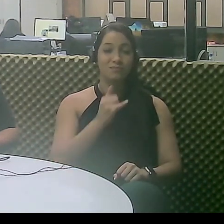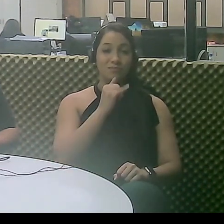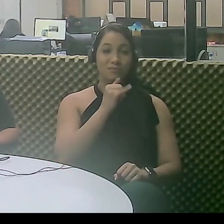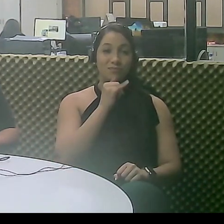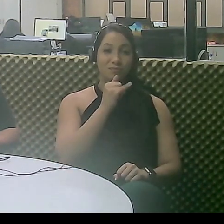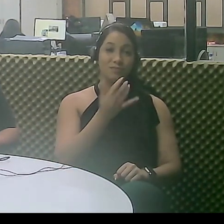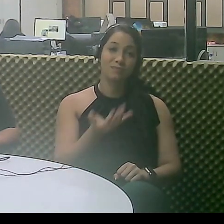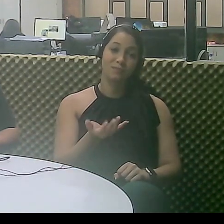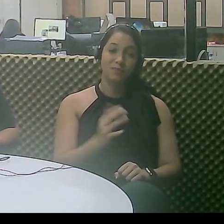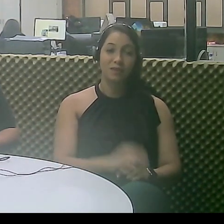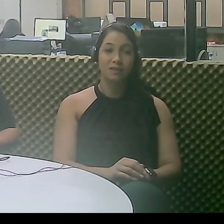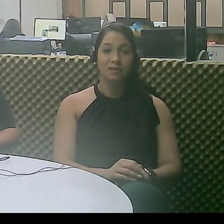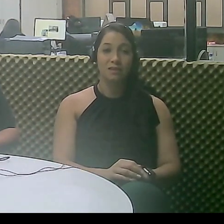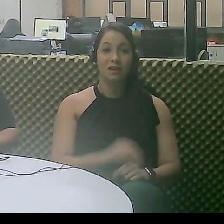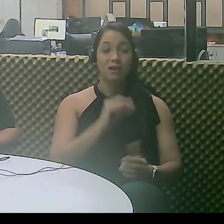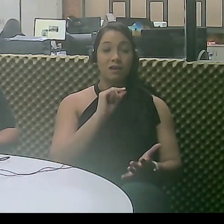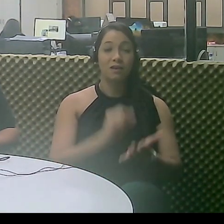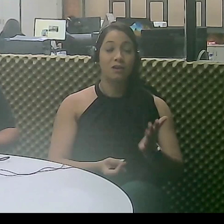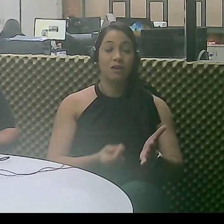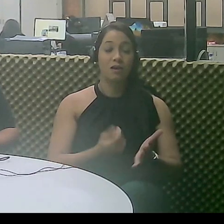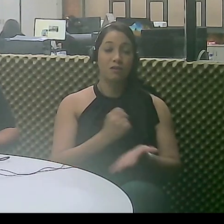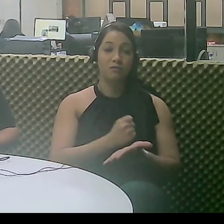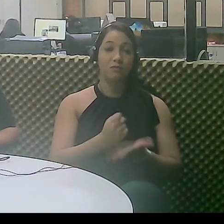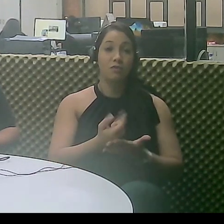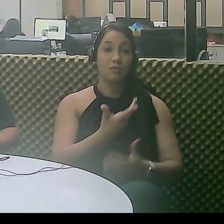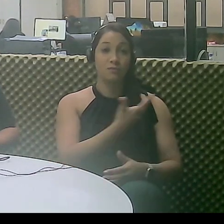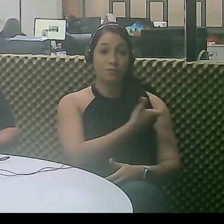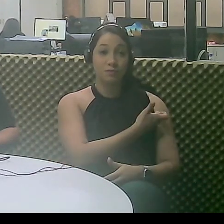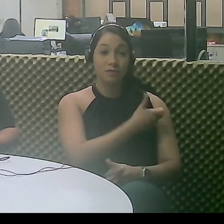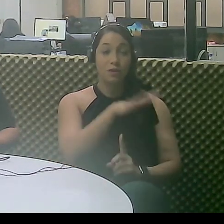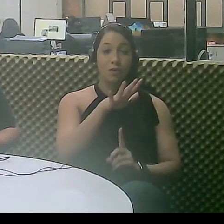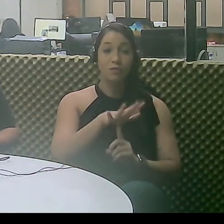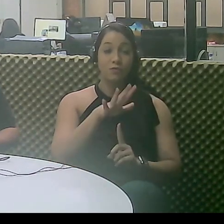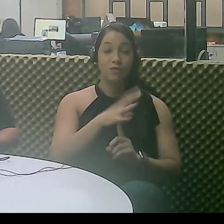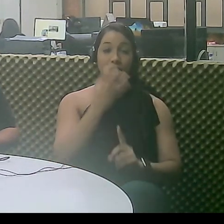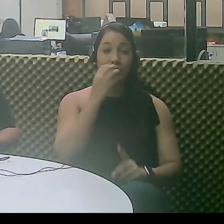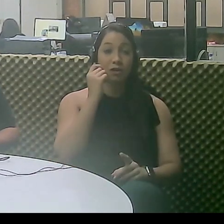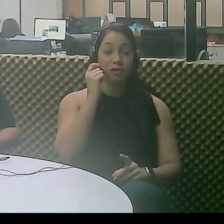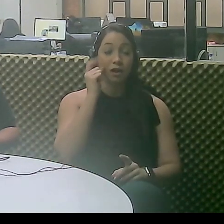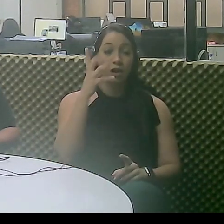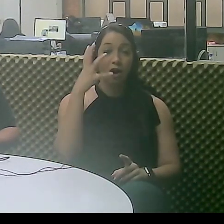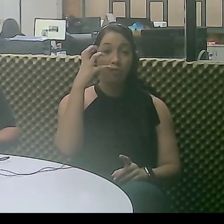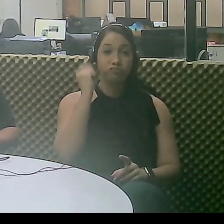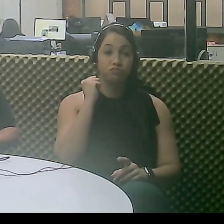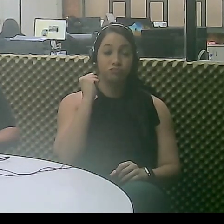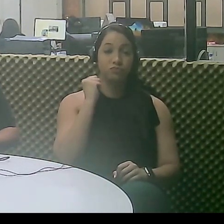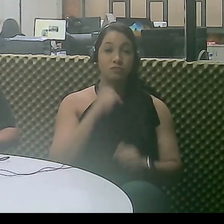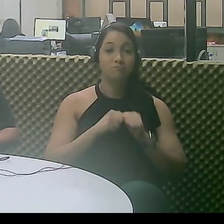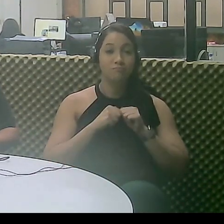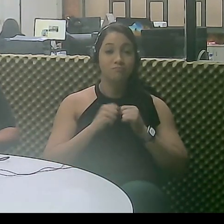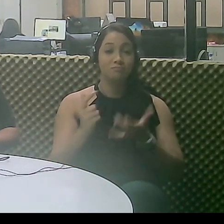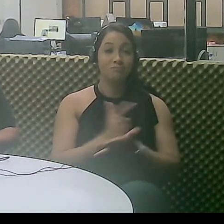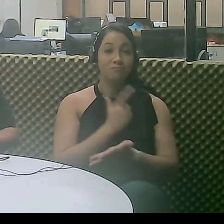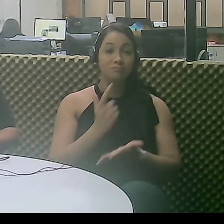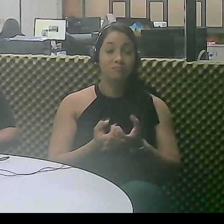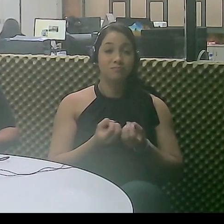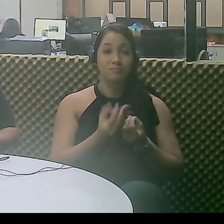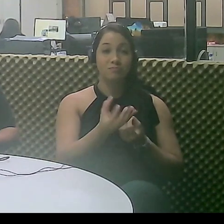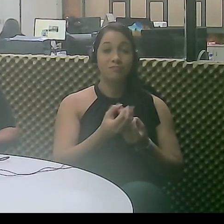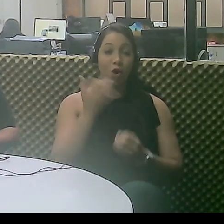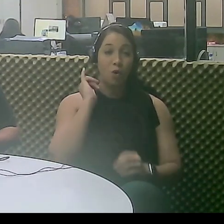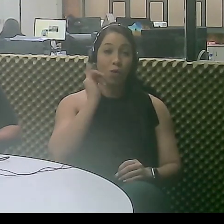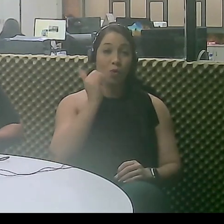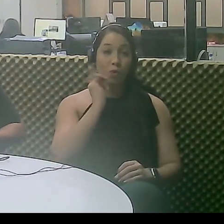por exemplo, atualização do cartão de vacinas, feira de adoção de animais, distribuição de livros e contação